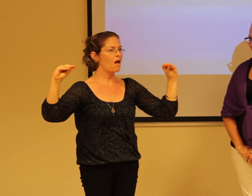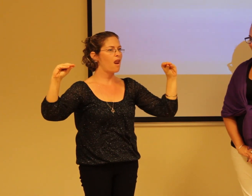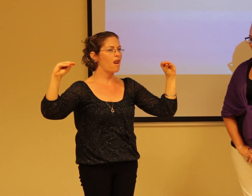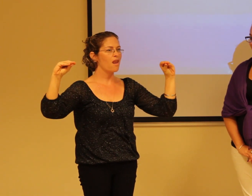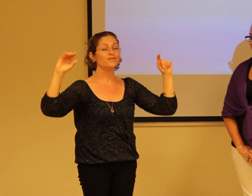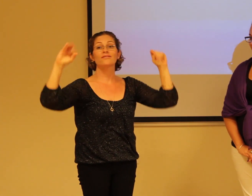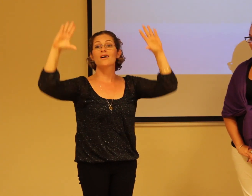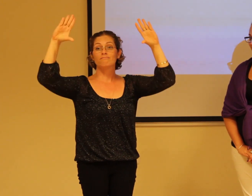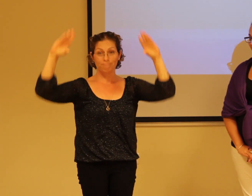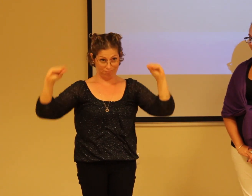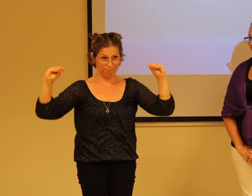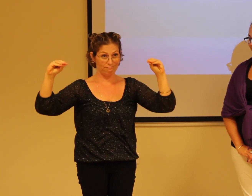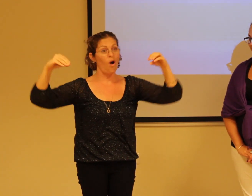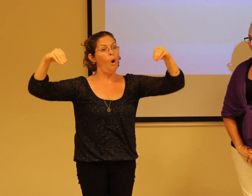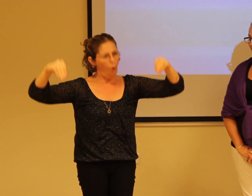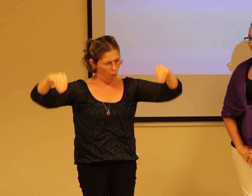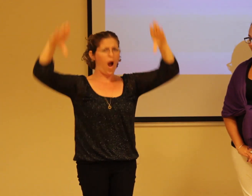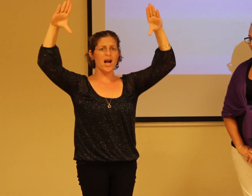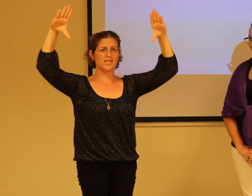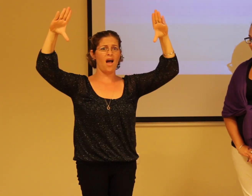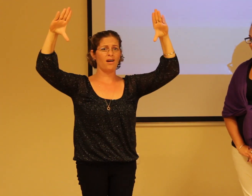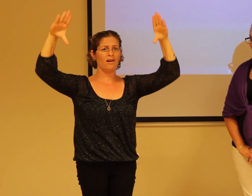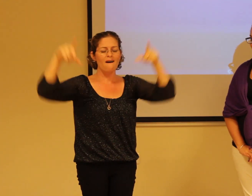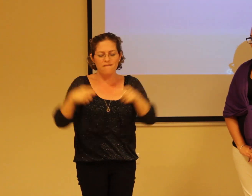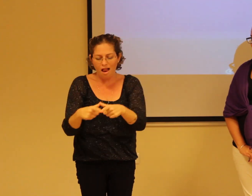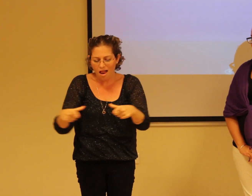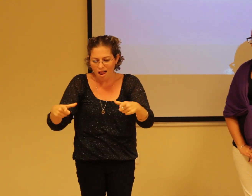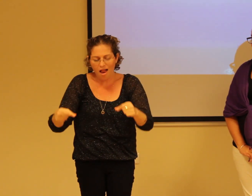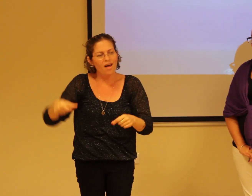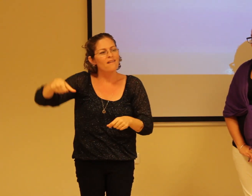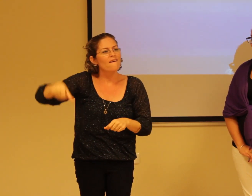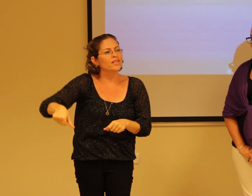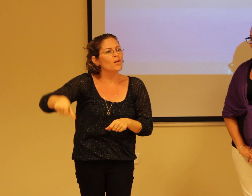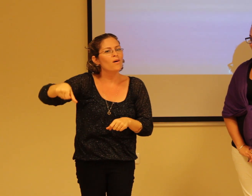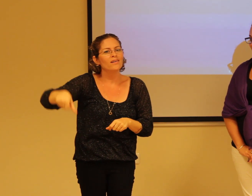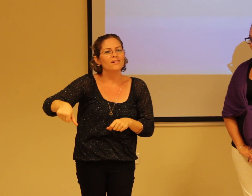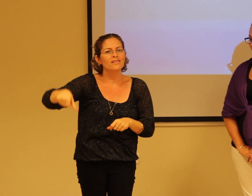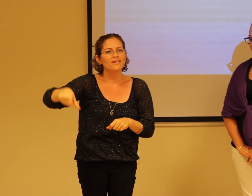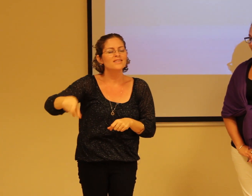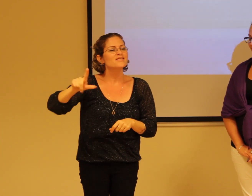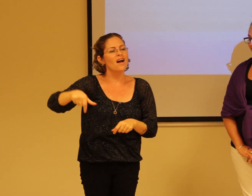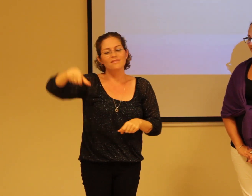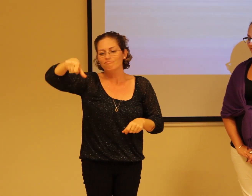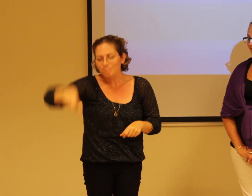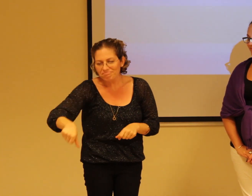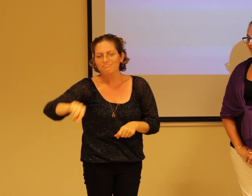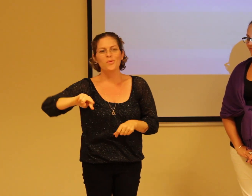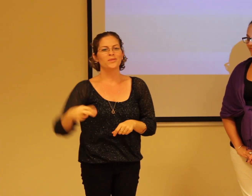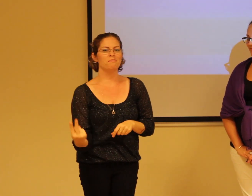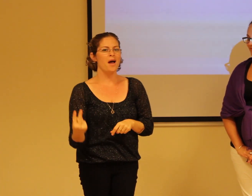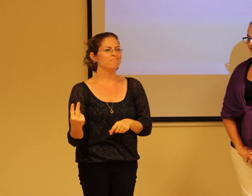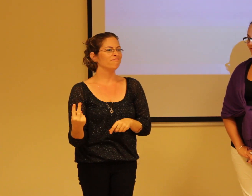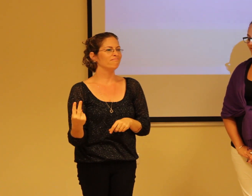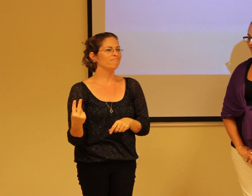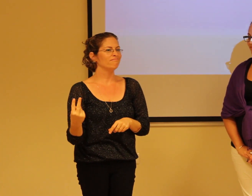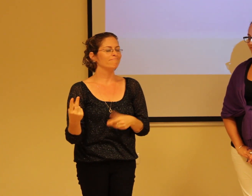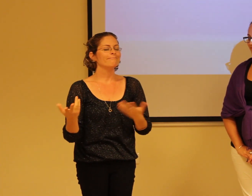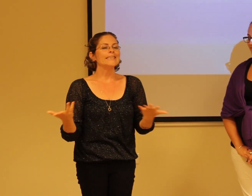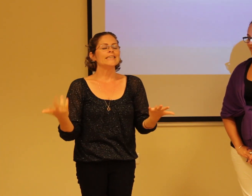מסתבר לי אחר כך שהייתה הפסקת חשמל, האור כמובן, האור חזר, אבל הגלאי לא חזר, כי צריך ללחוץ שם על איזשהו כפתור שוב,